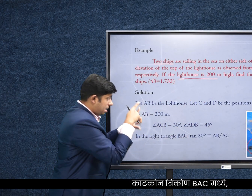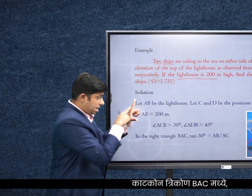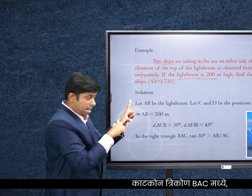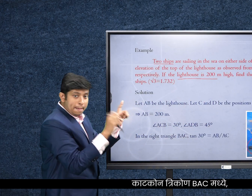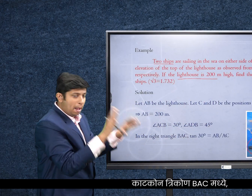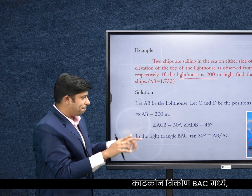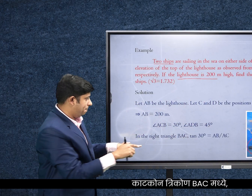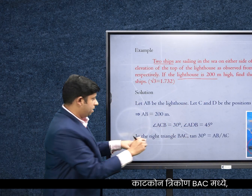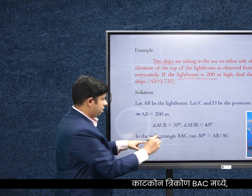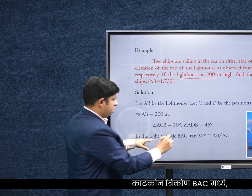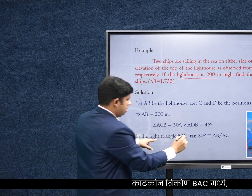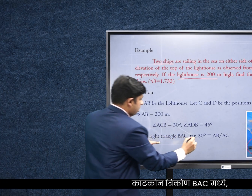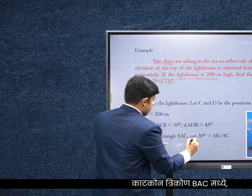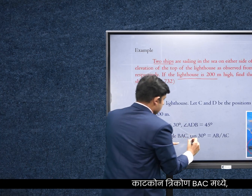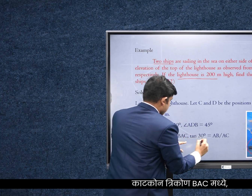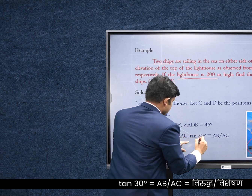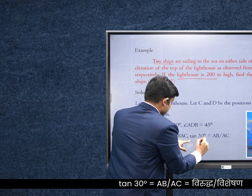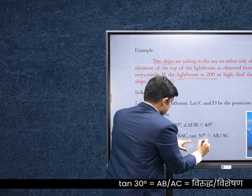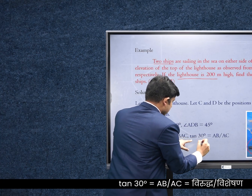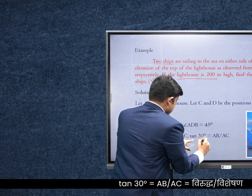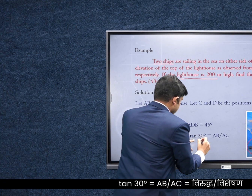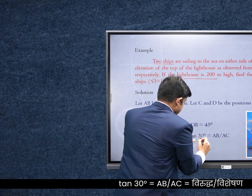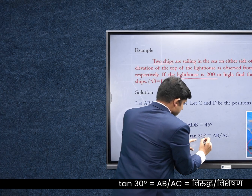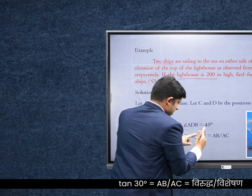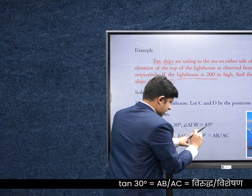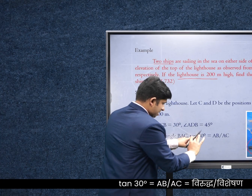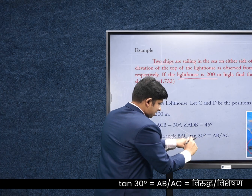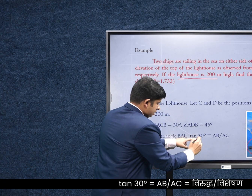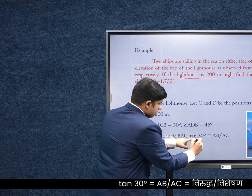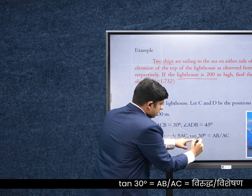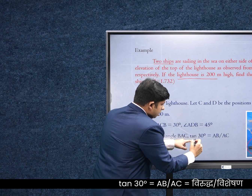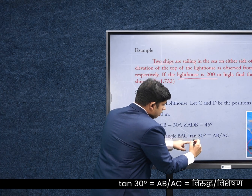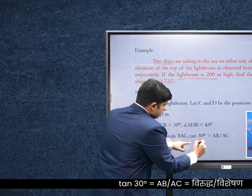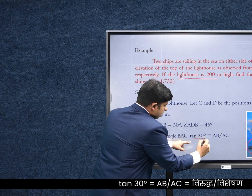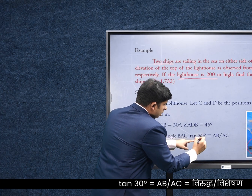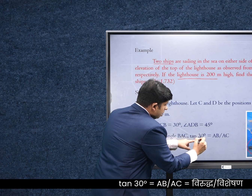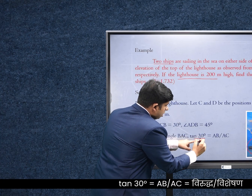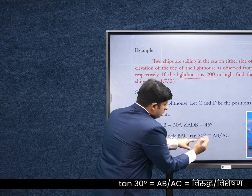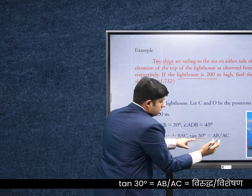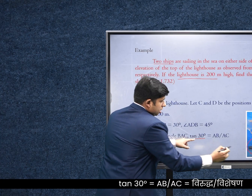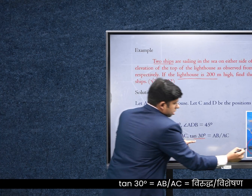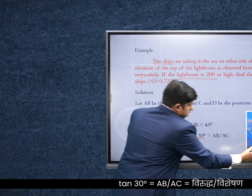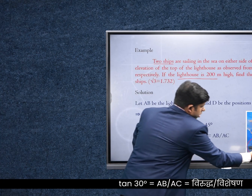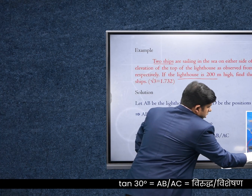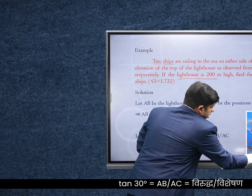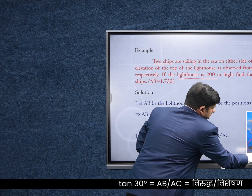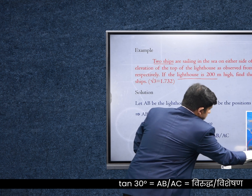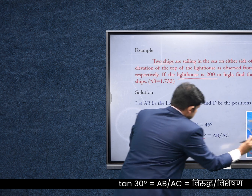काटकोन त्रिकोण बी ए सी मध्ये टॅन 30 अंश बरोबर ए बी छेद ए सी बरोबर विरुद्ध